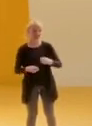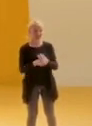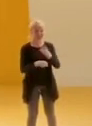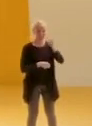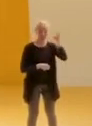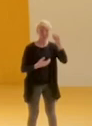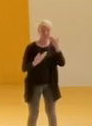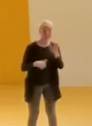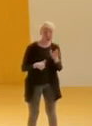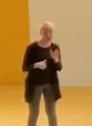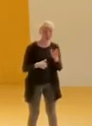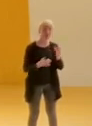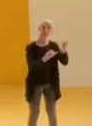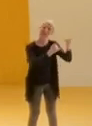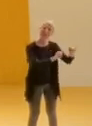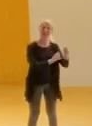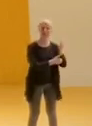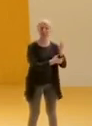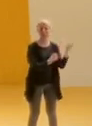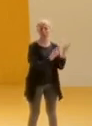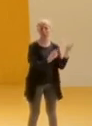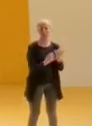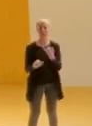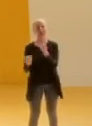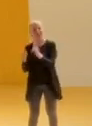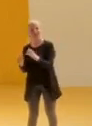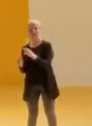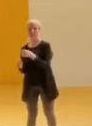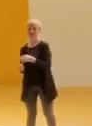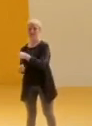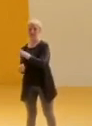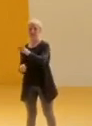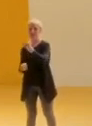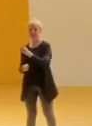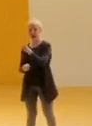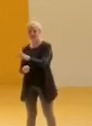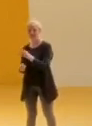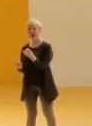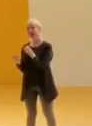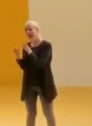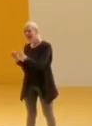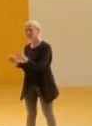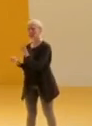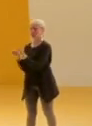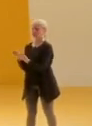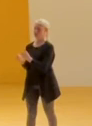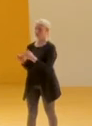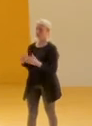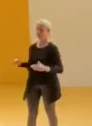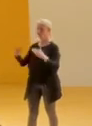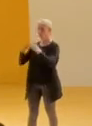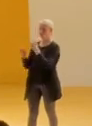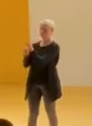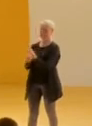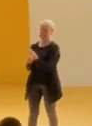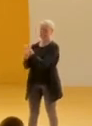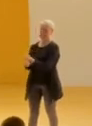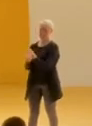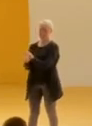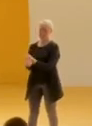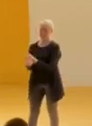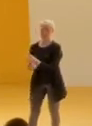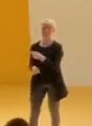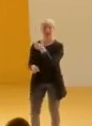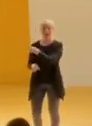jest inna sytuacja niż Jak mówimy o wyspie Jap i też inna sytuacja Jak mówimy o obozach jenieckich w których pieniędzmi były na przykład